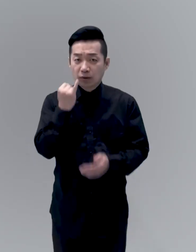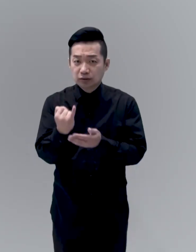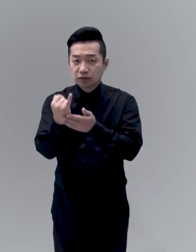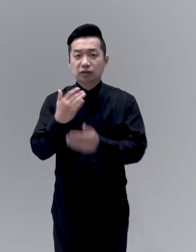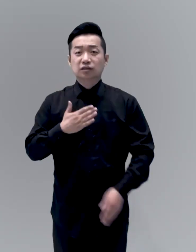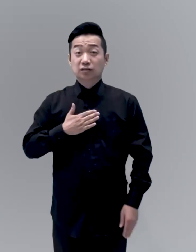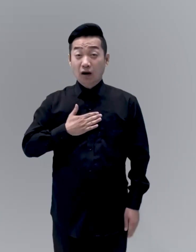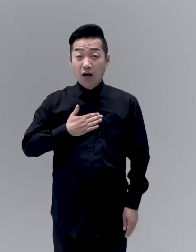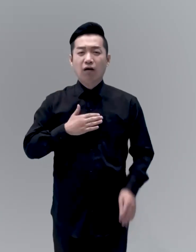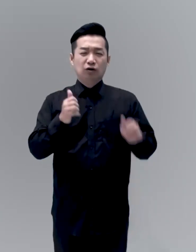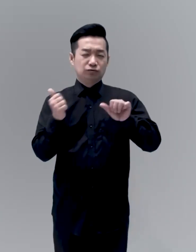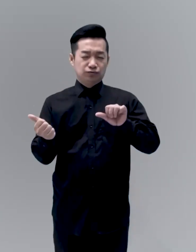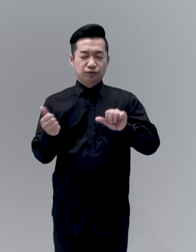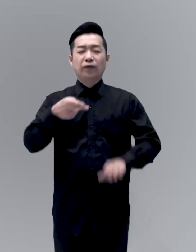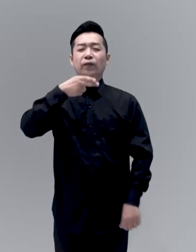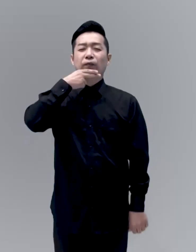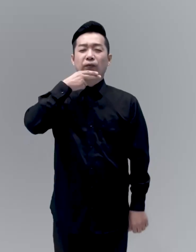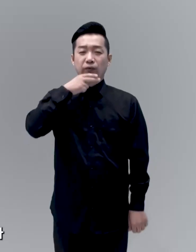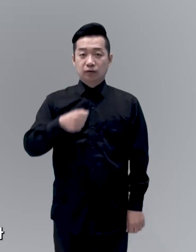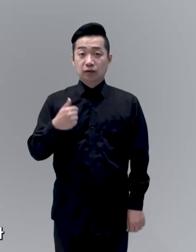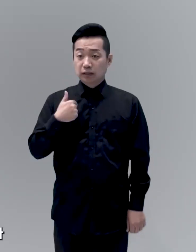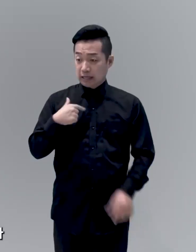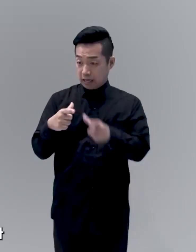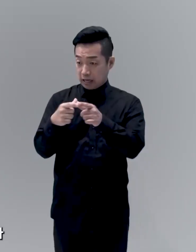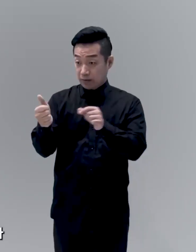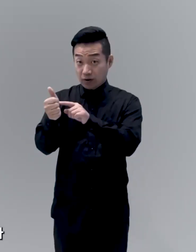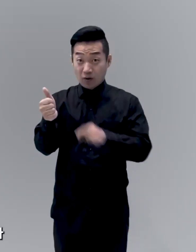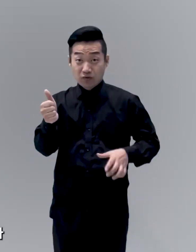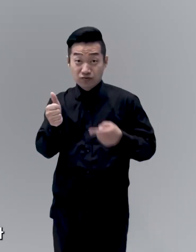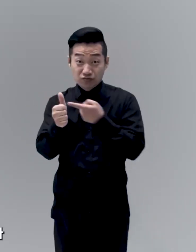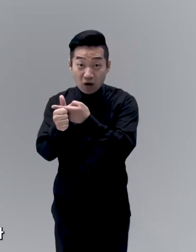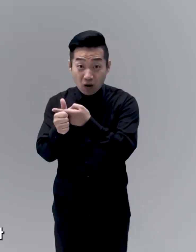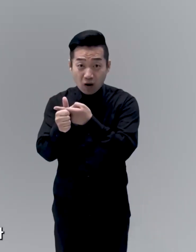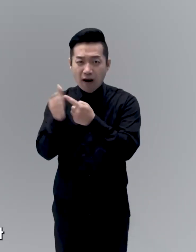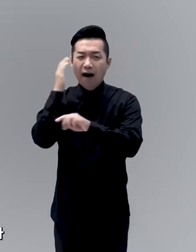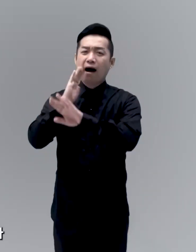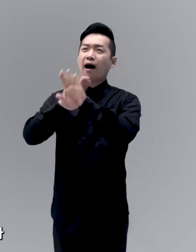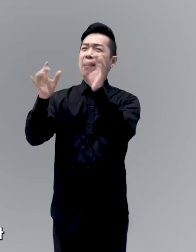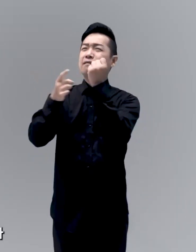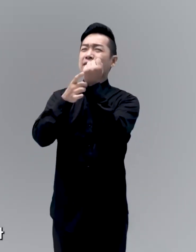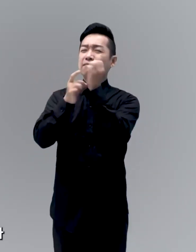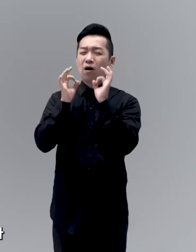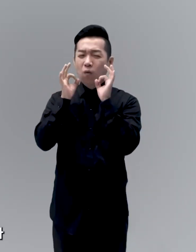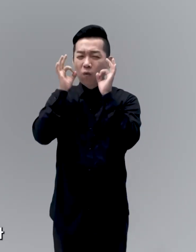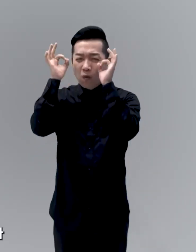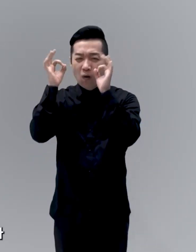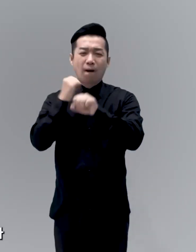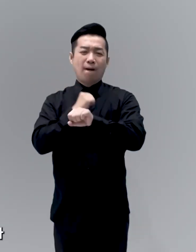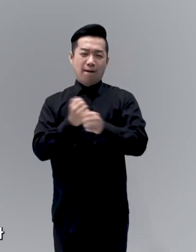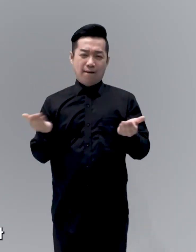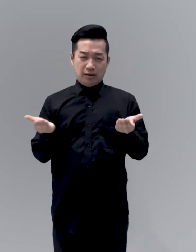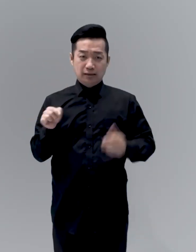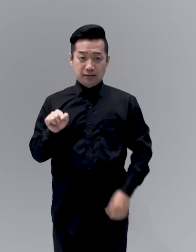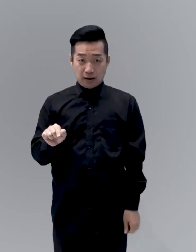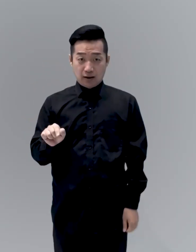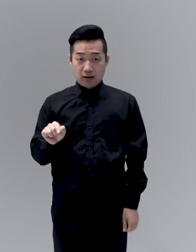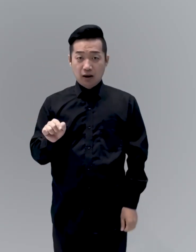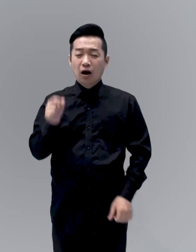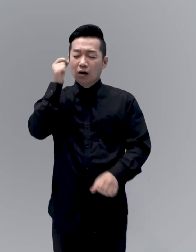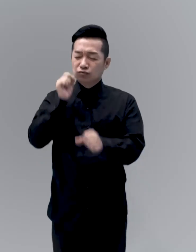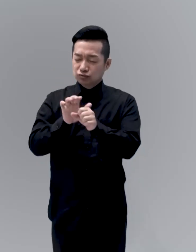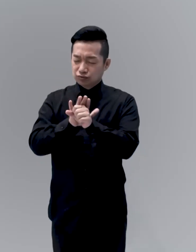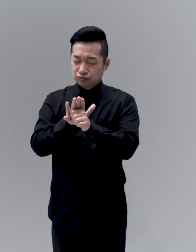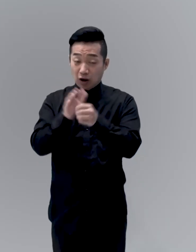어머니, 저는 결코 죽지 않습니다. 제가 외놈을 죽인 것은 하늘에 사무친 정성으로 한 일입니다.